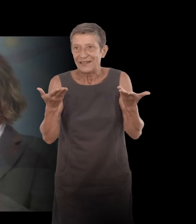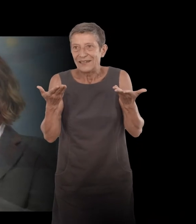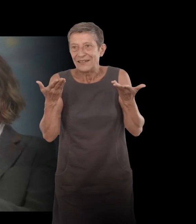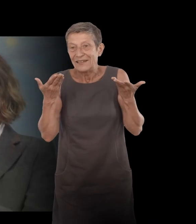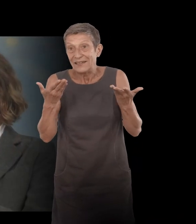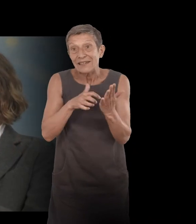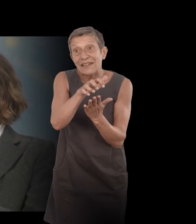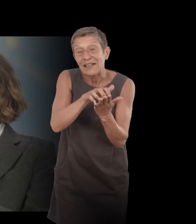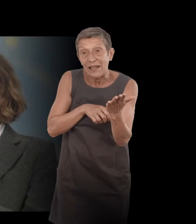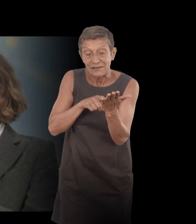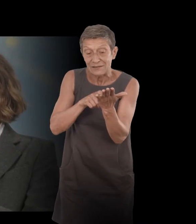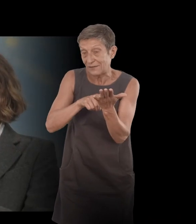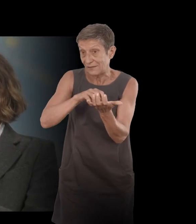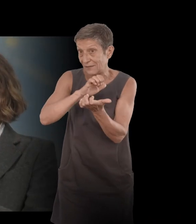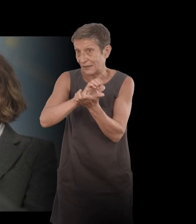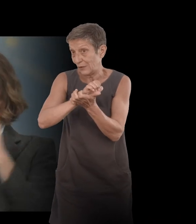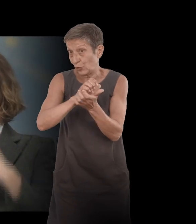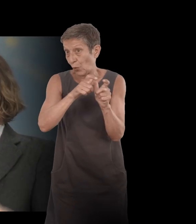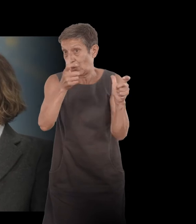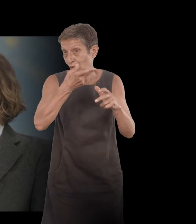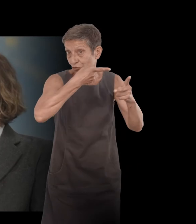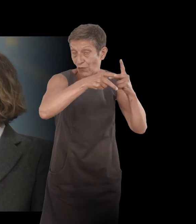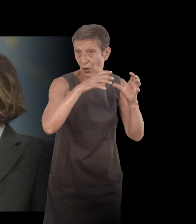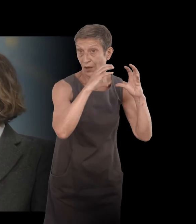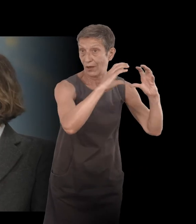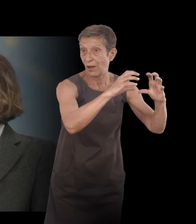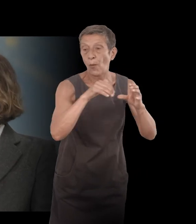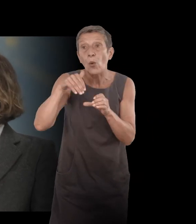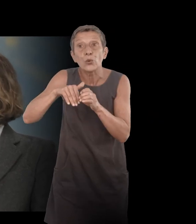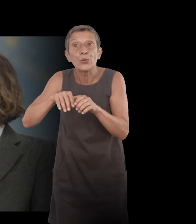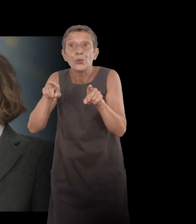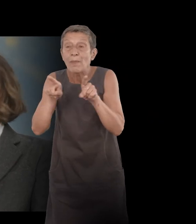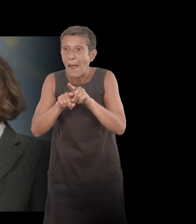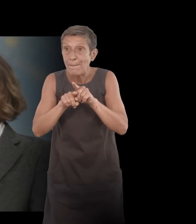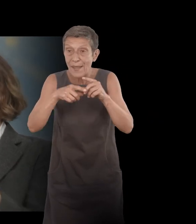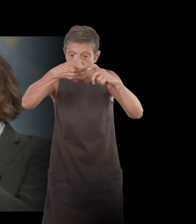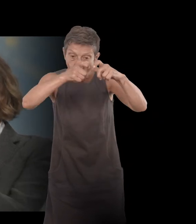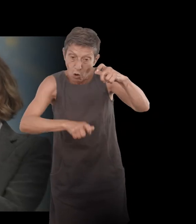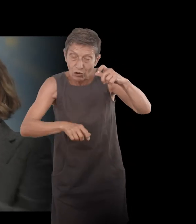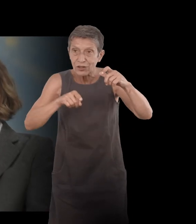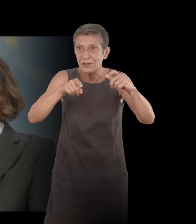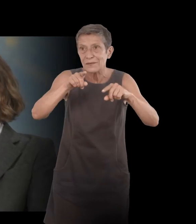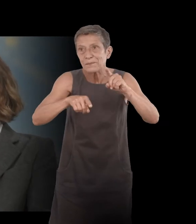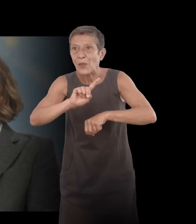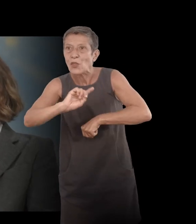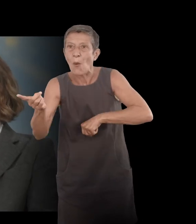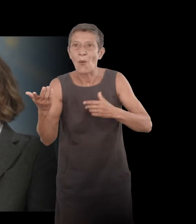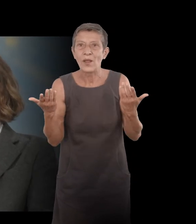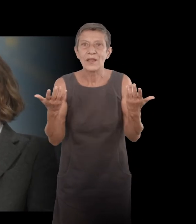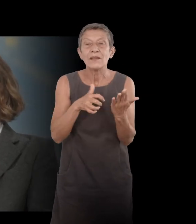sensiblement le contenu est le même, mais l'agencement des passages, non. Il y a le texte actuel, un équilibre,